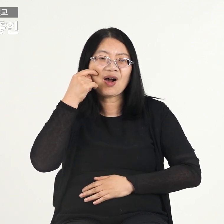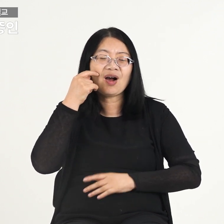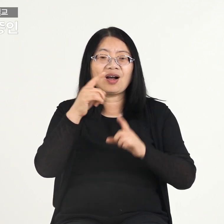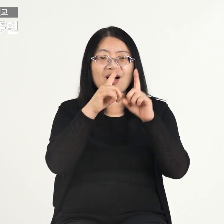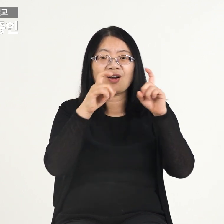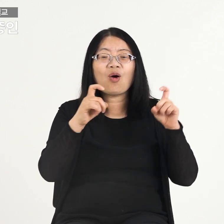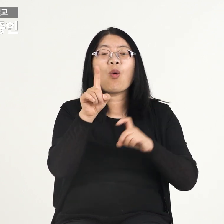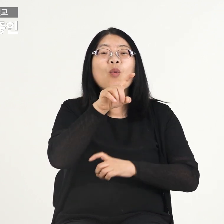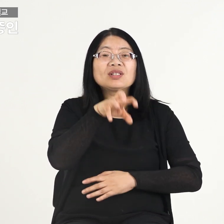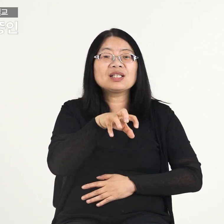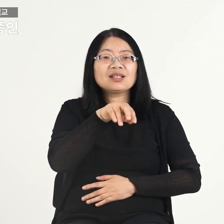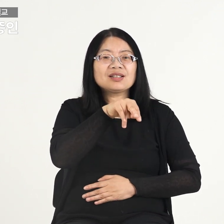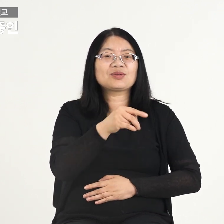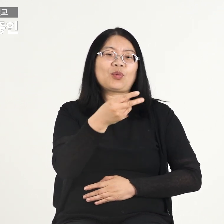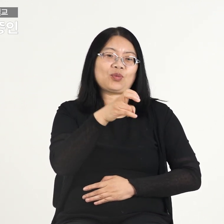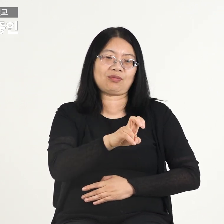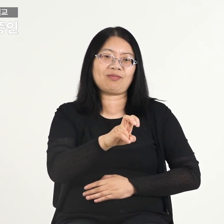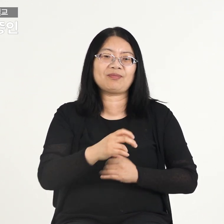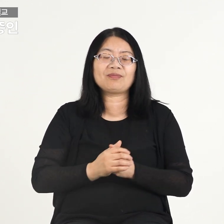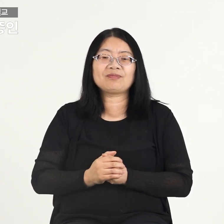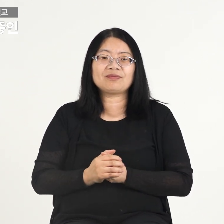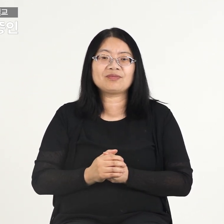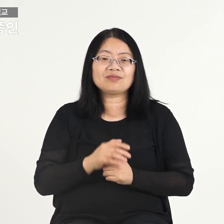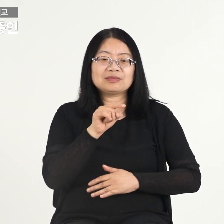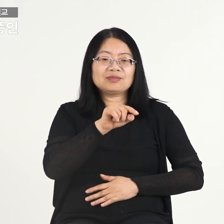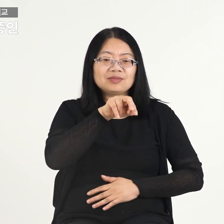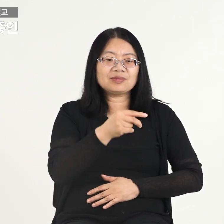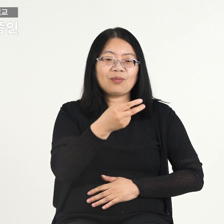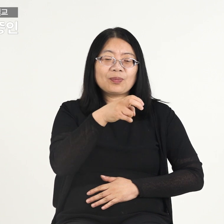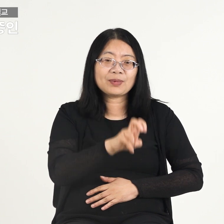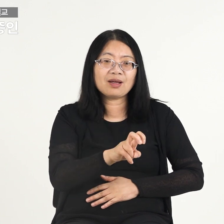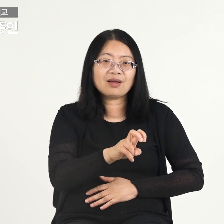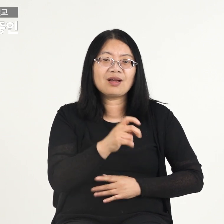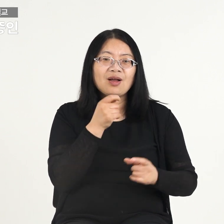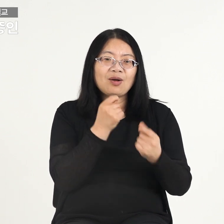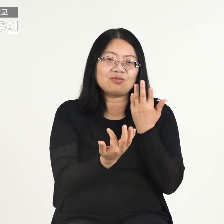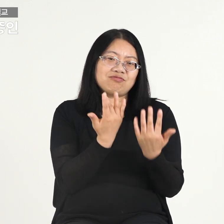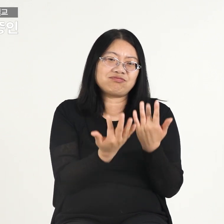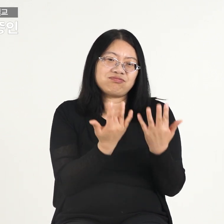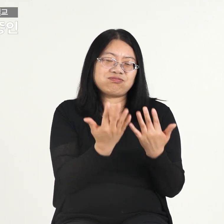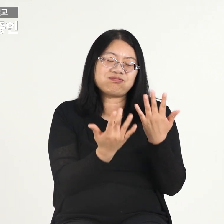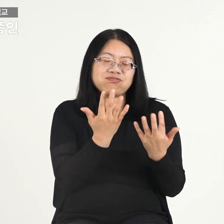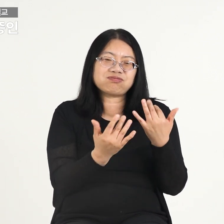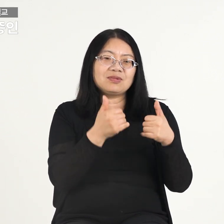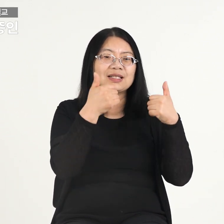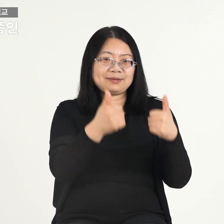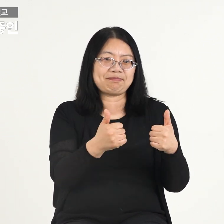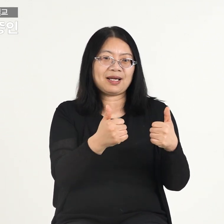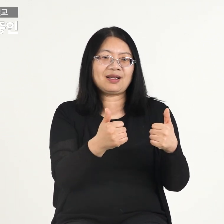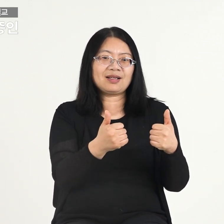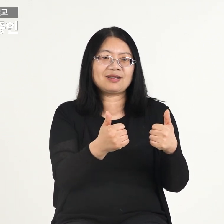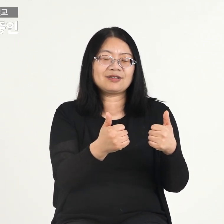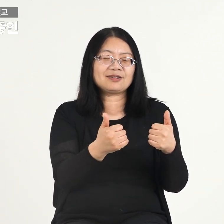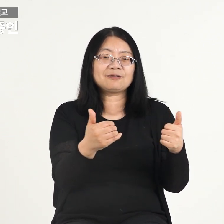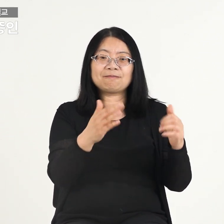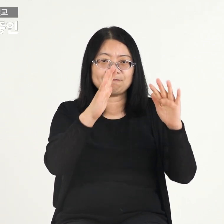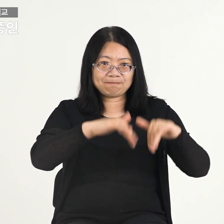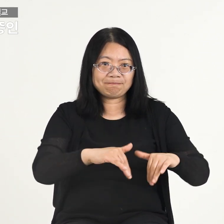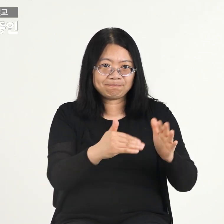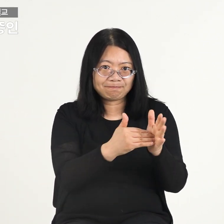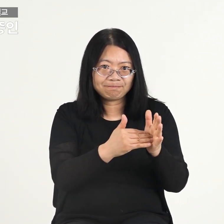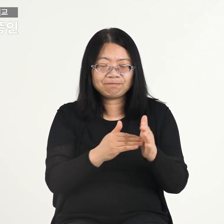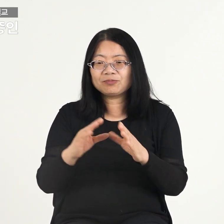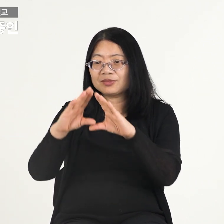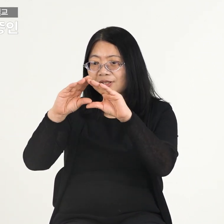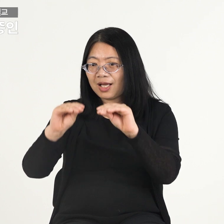도성이 소돔이었습니다. 그래서 그 소돔은 불로 심판을 당합니다. 애굽은